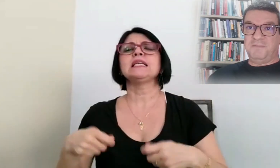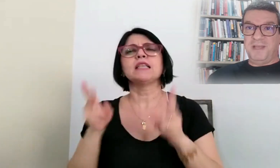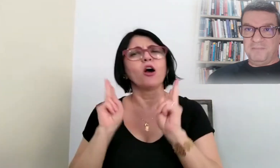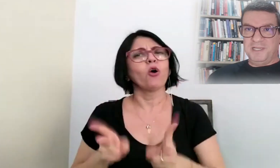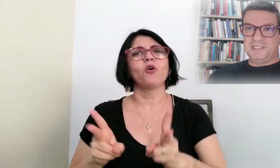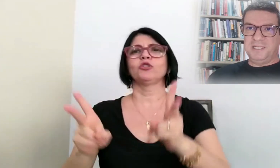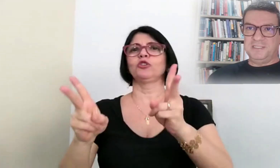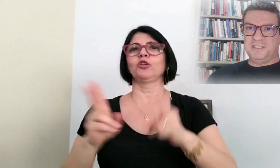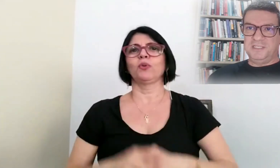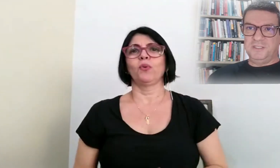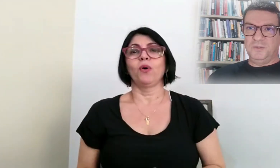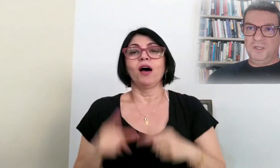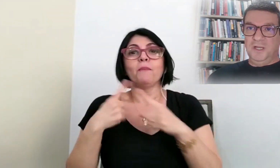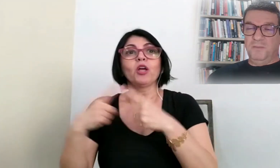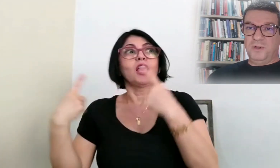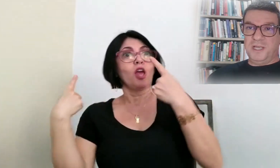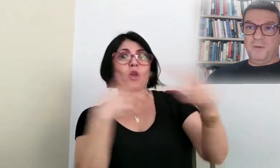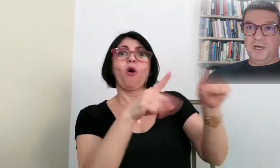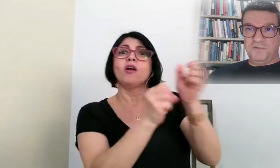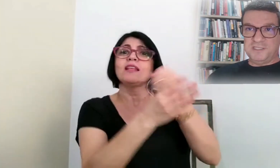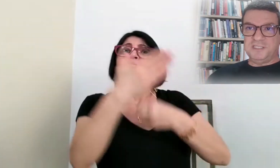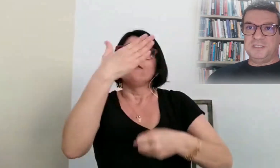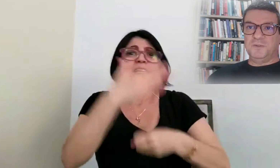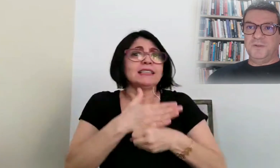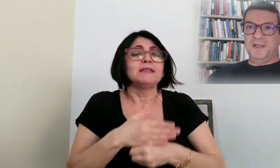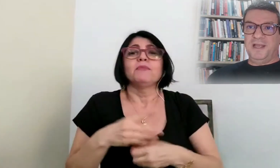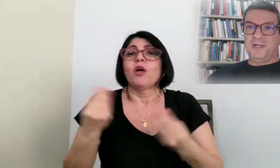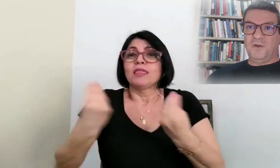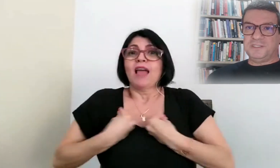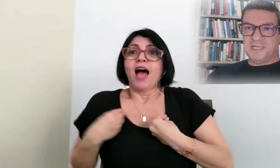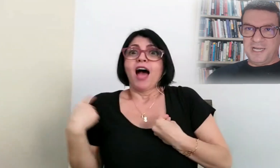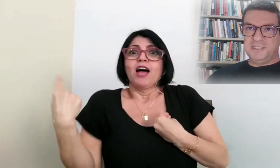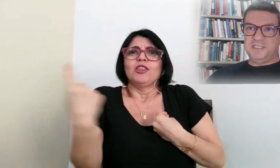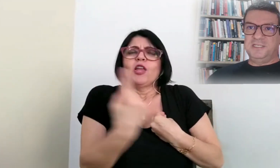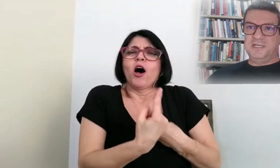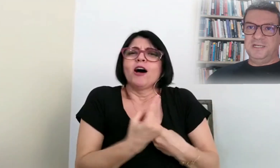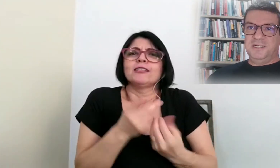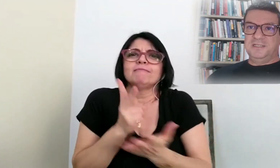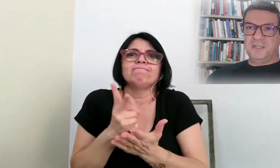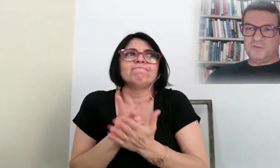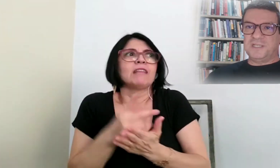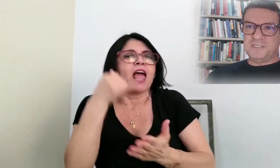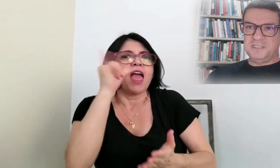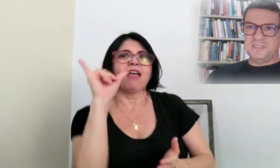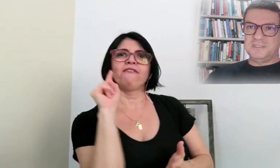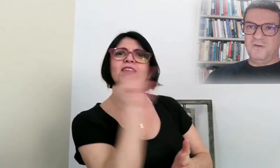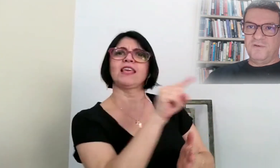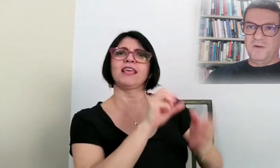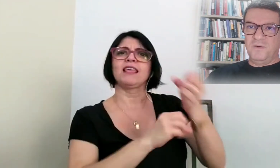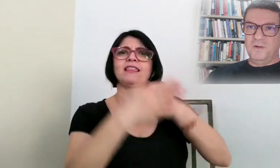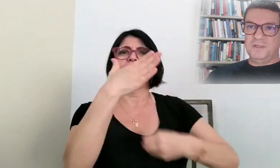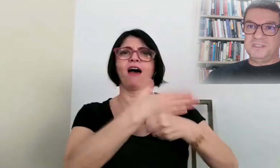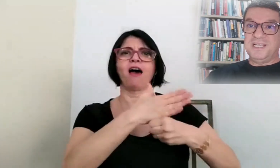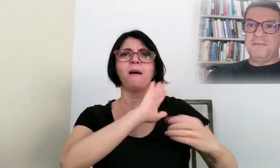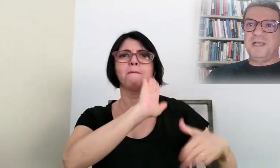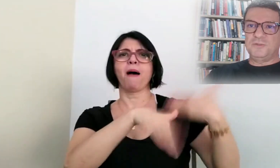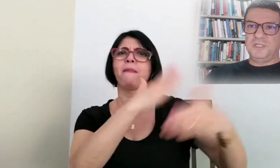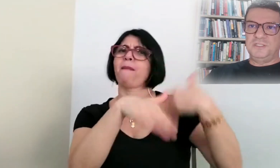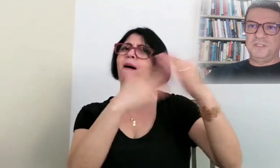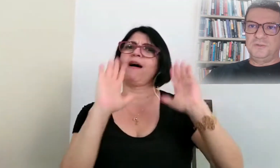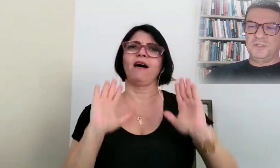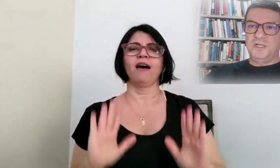saudado e deve permanecer existindo, porque o antifascismo é a nossa garantia de que os fascistas não vão